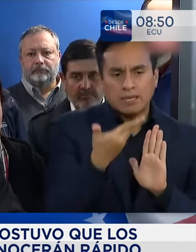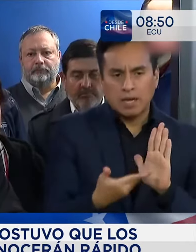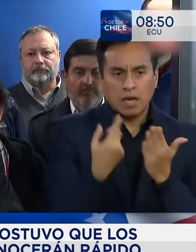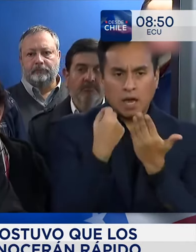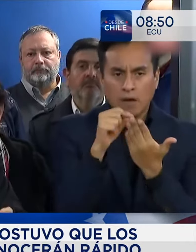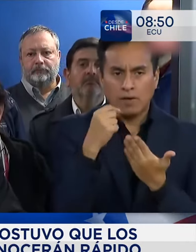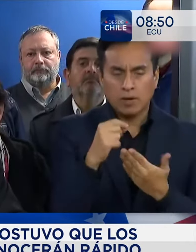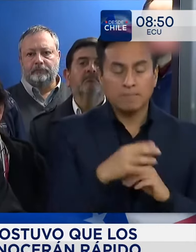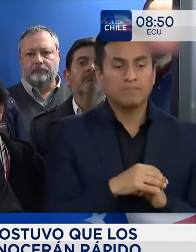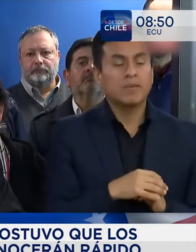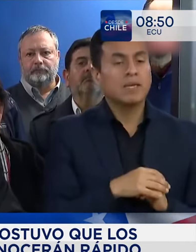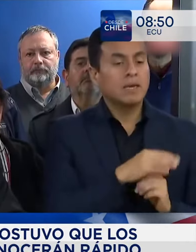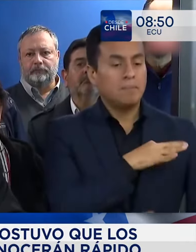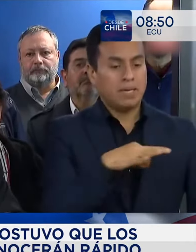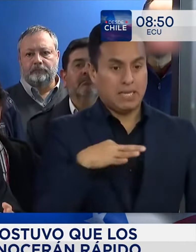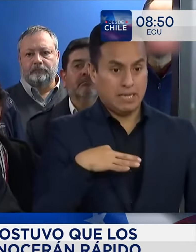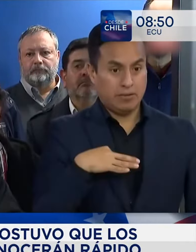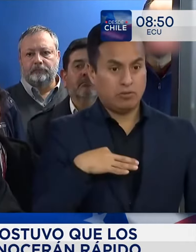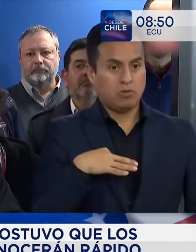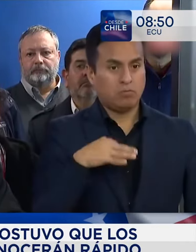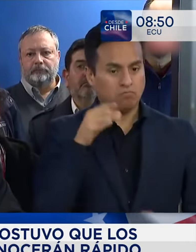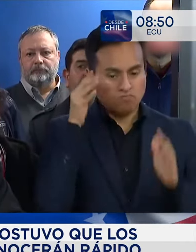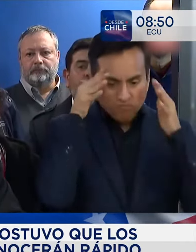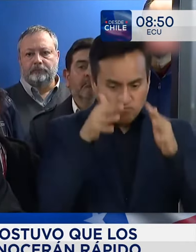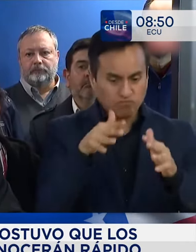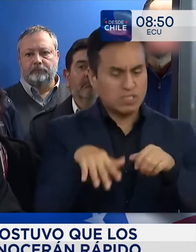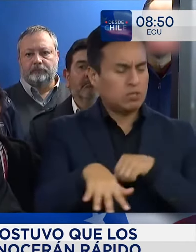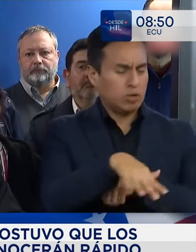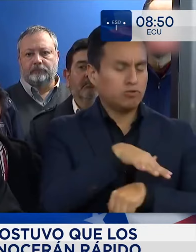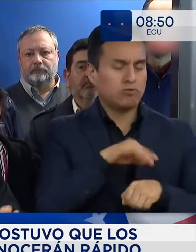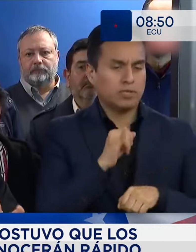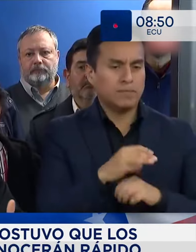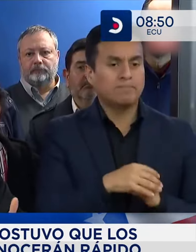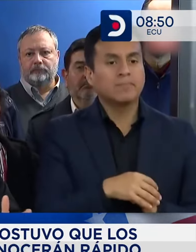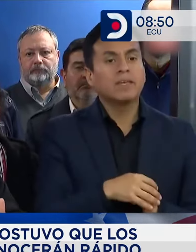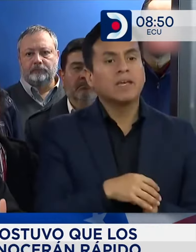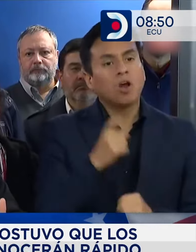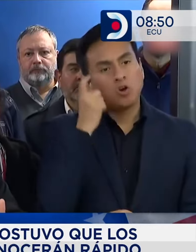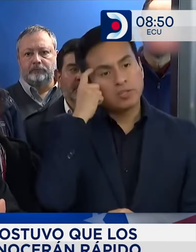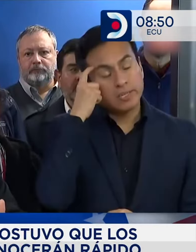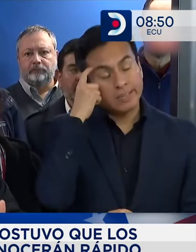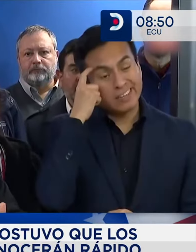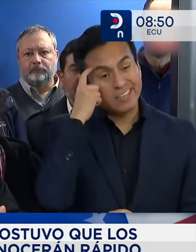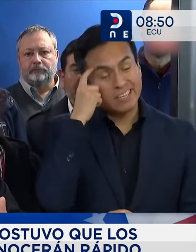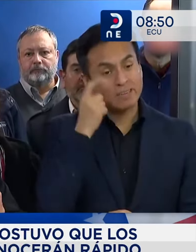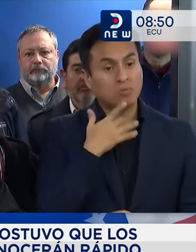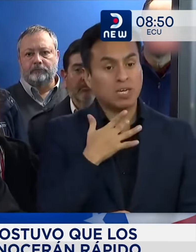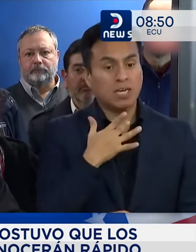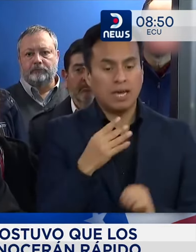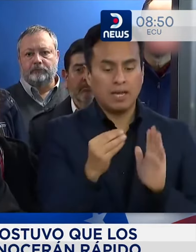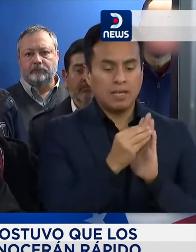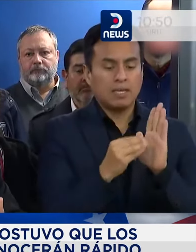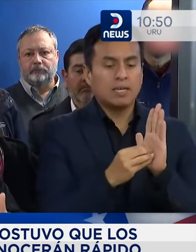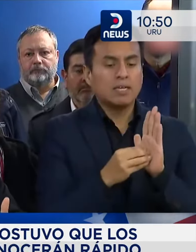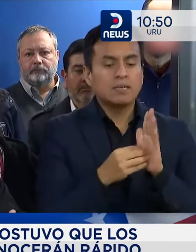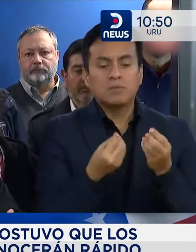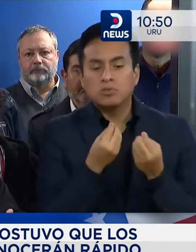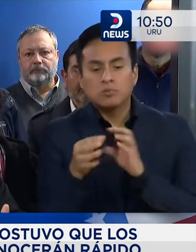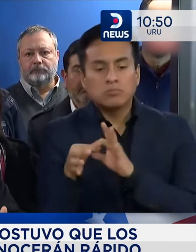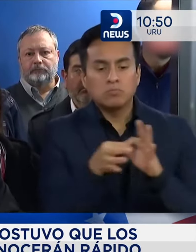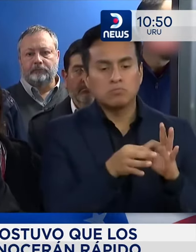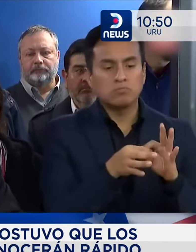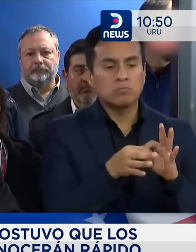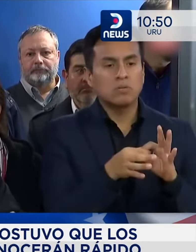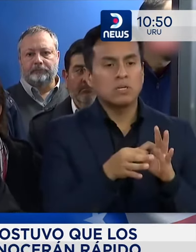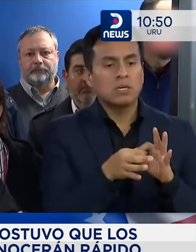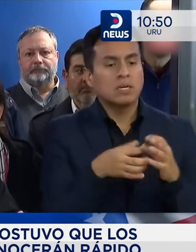evaluarse el ministro está totalmente encima de esta situación eh consciente de que por una parte hay que establecer lo sucedido y cursar